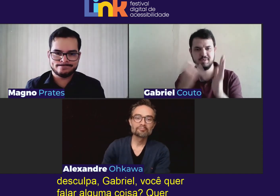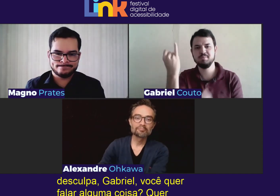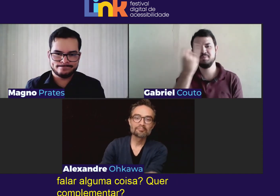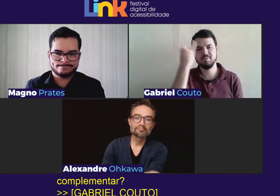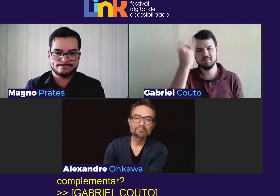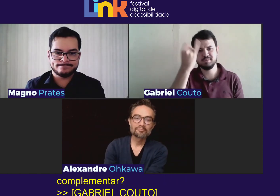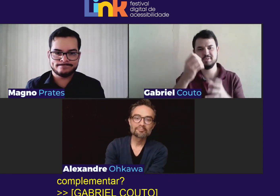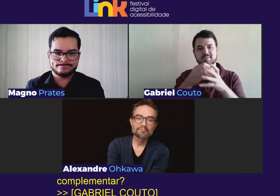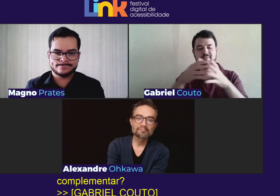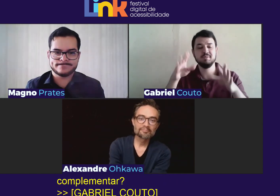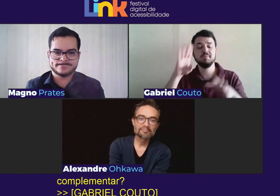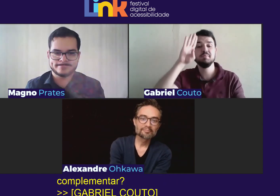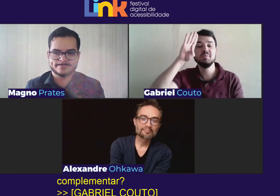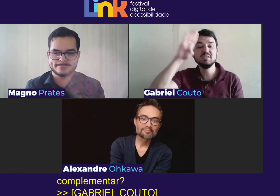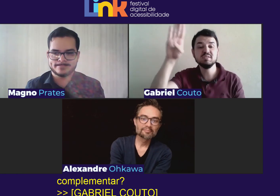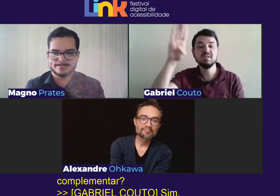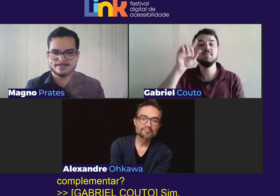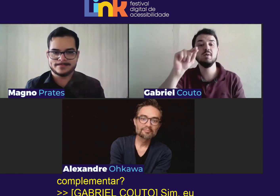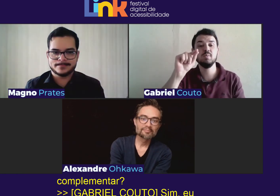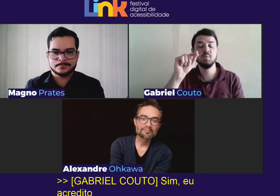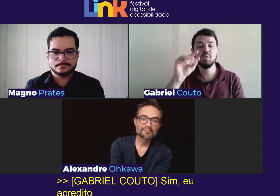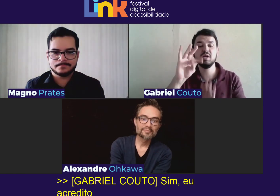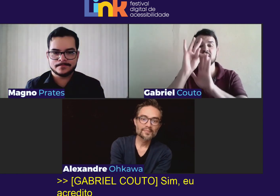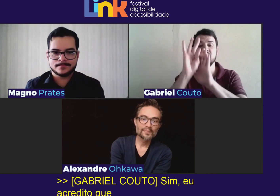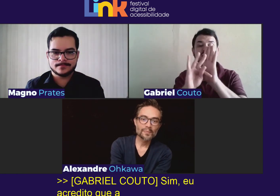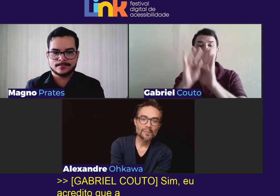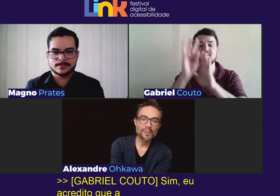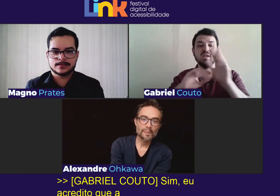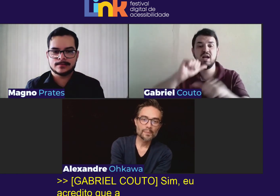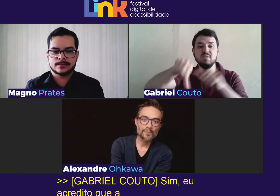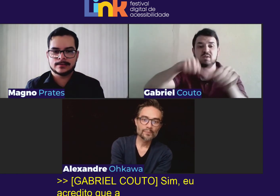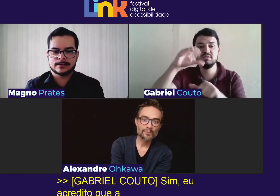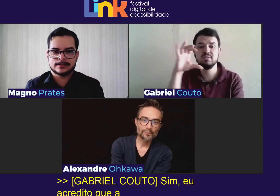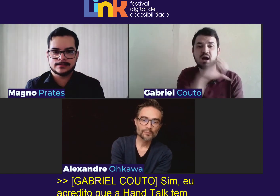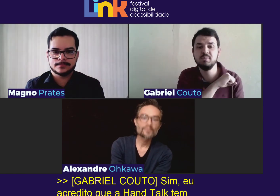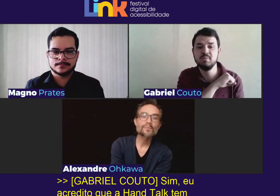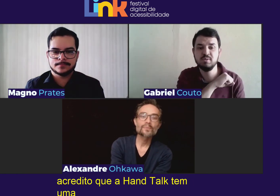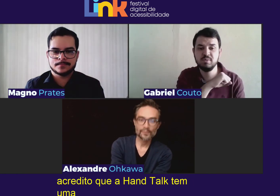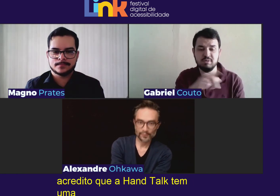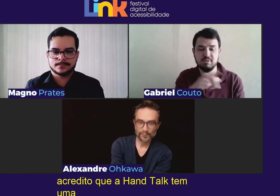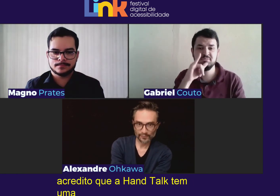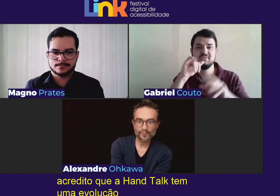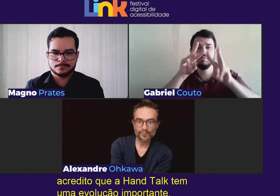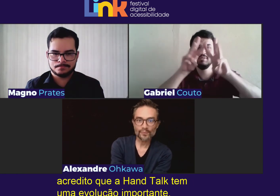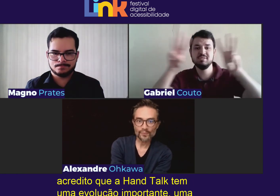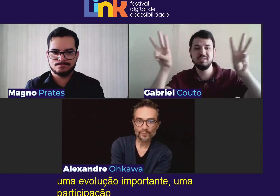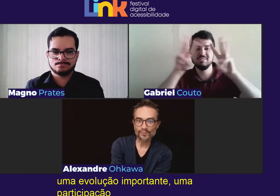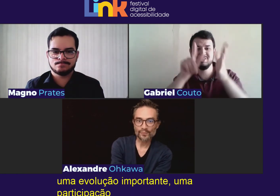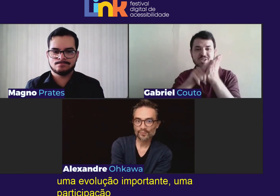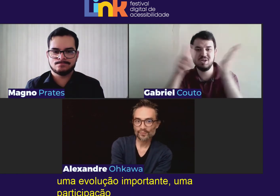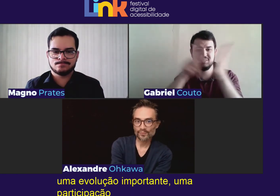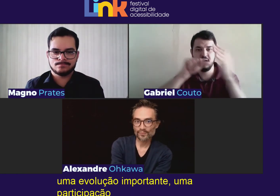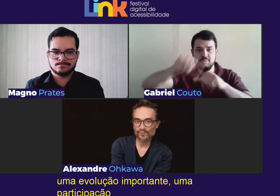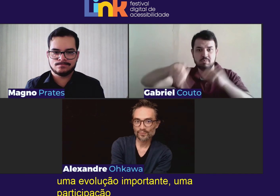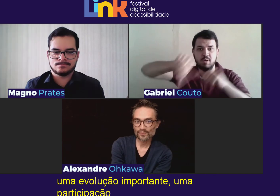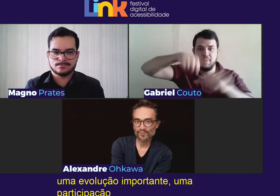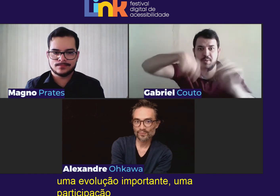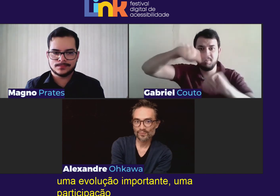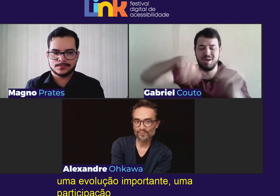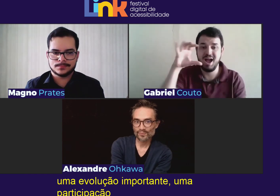Sim, eu acredito que a Renditalk tem uma evolução importante, uma participação importante na tradução de textos, de